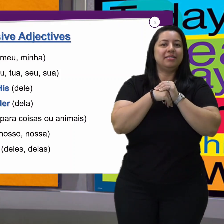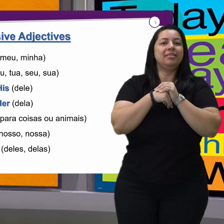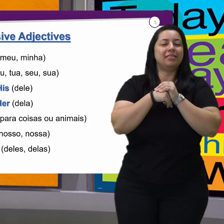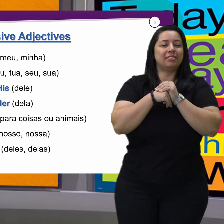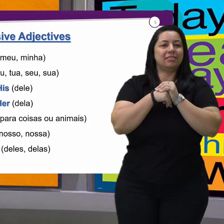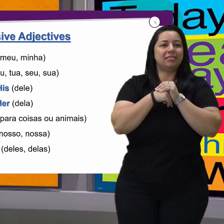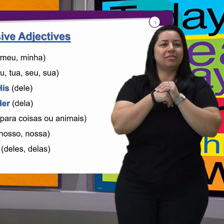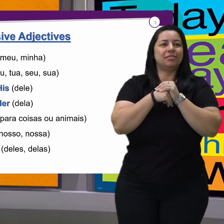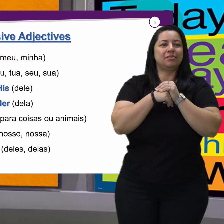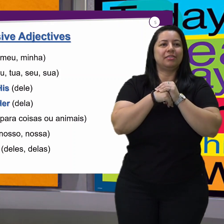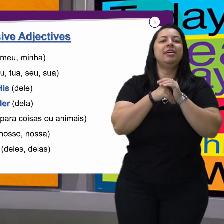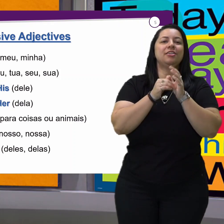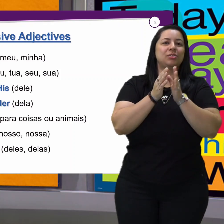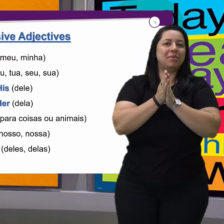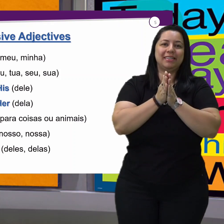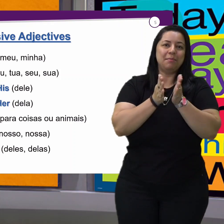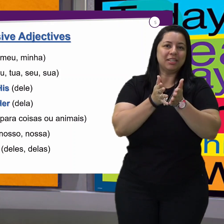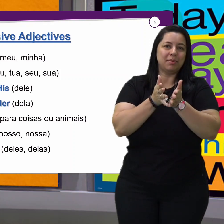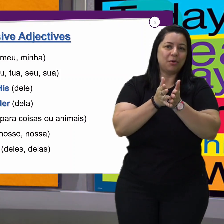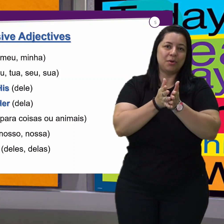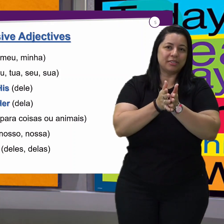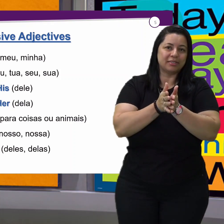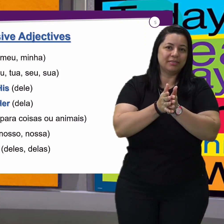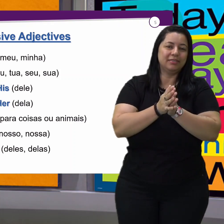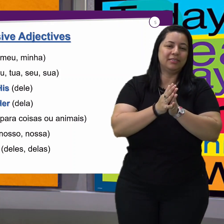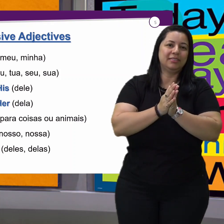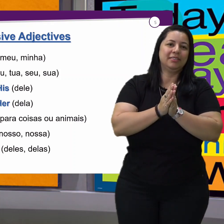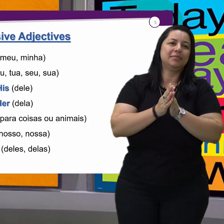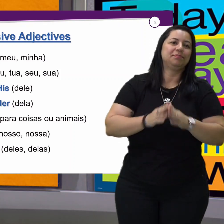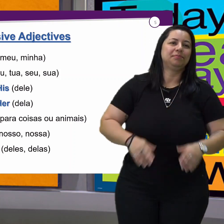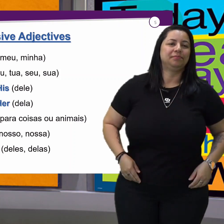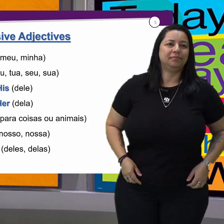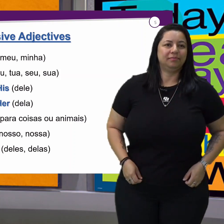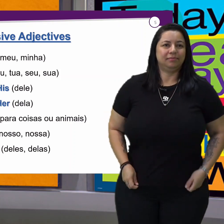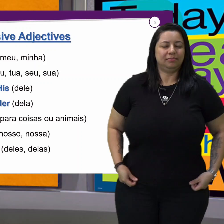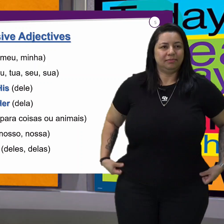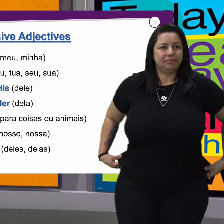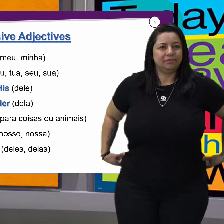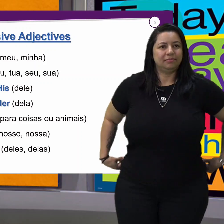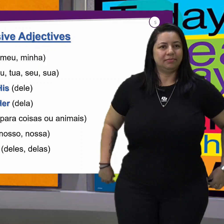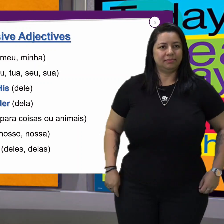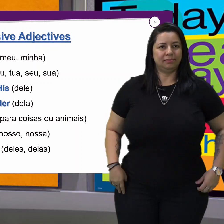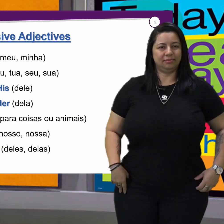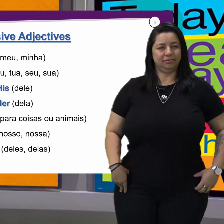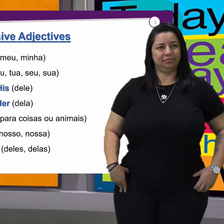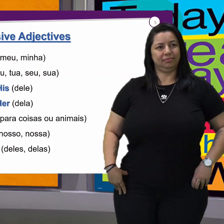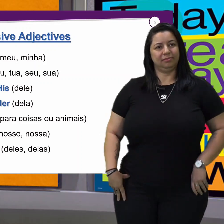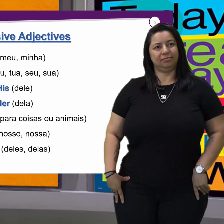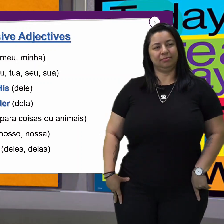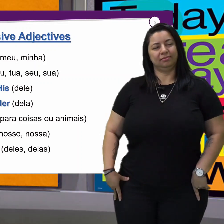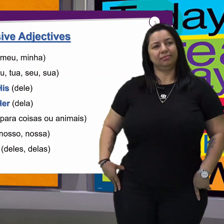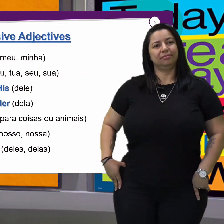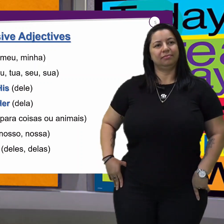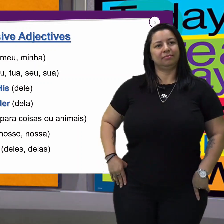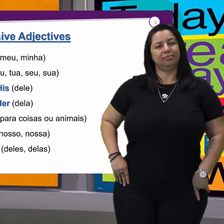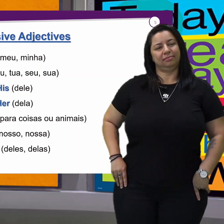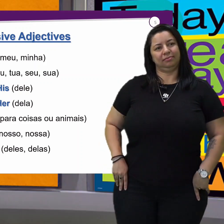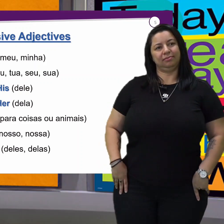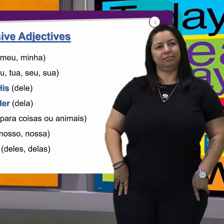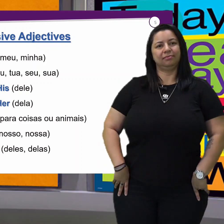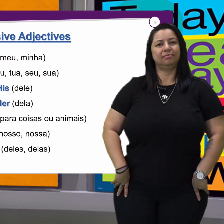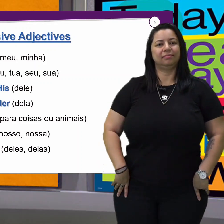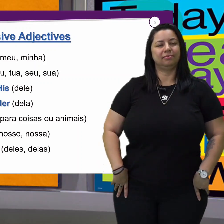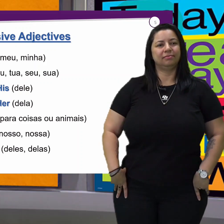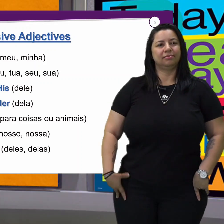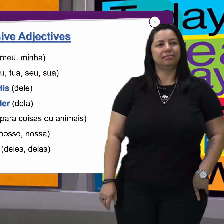pessoa do plural, isso, que é o mas nós. É a mesma coisa. Aí eu não coloquei novamente o your, essa palavrinha aqui, eu não coloquei ela